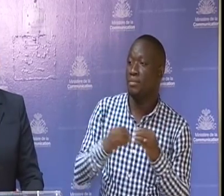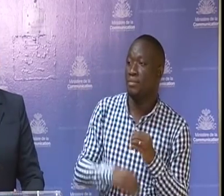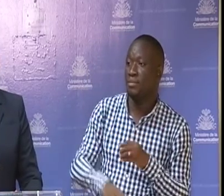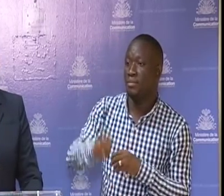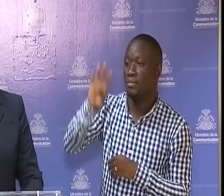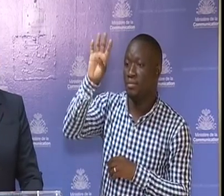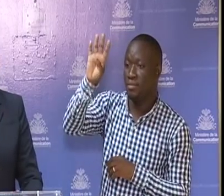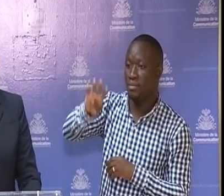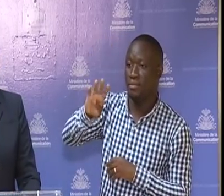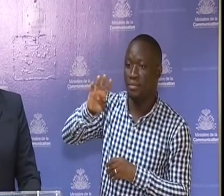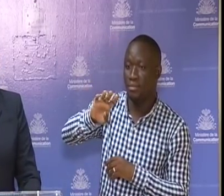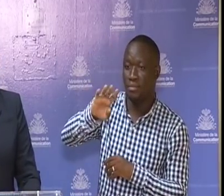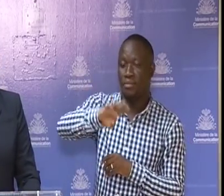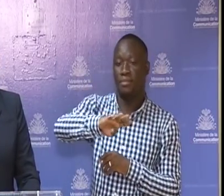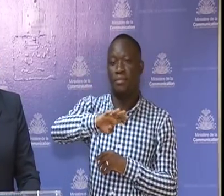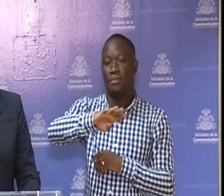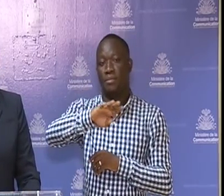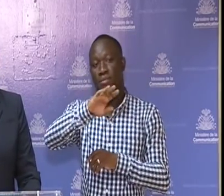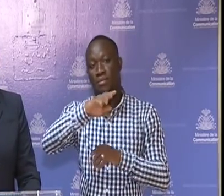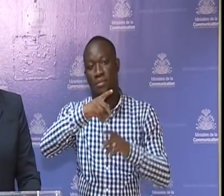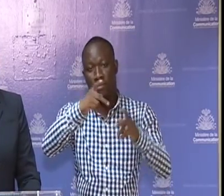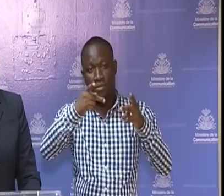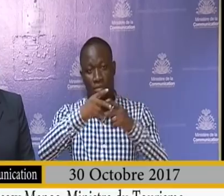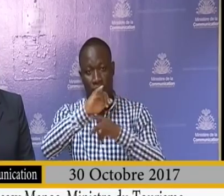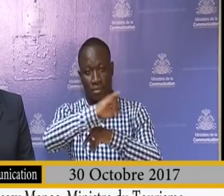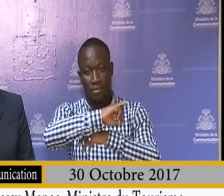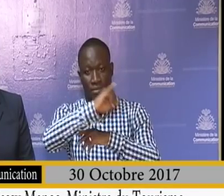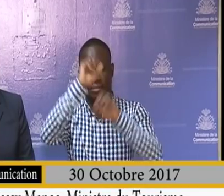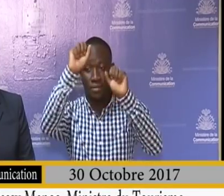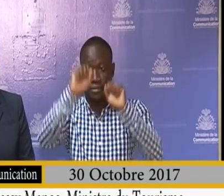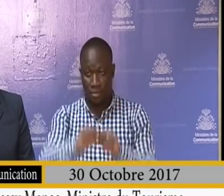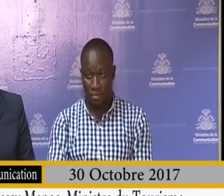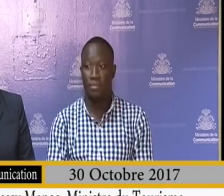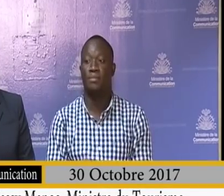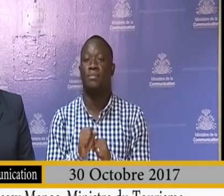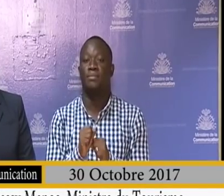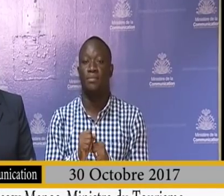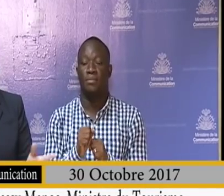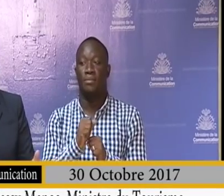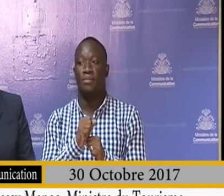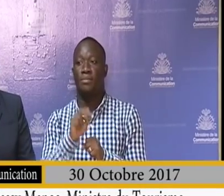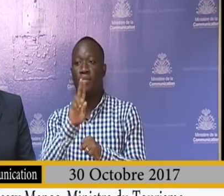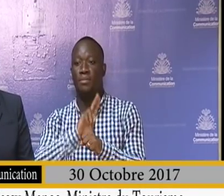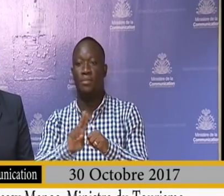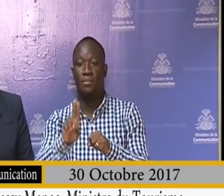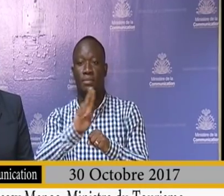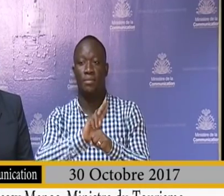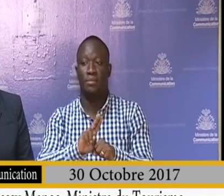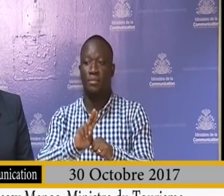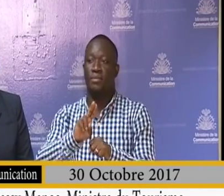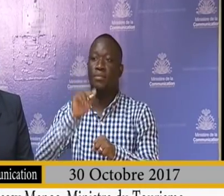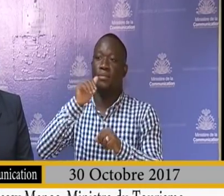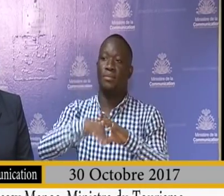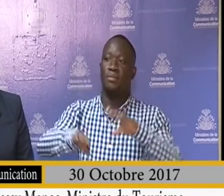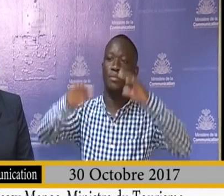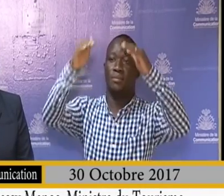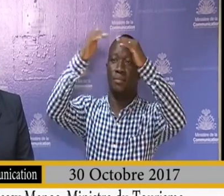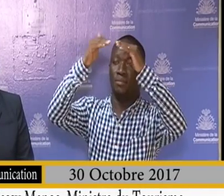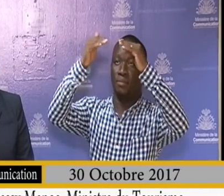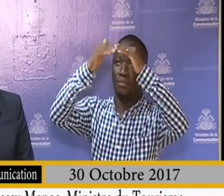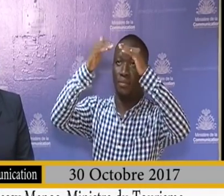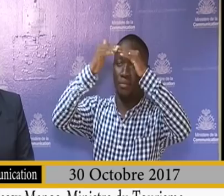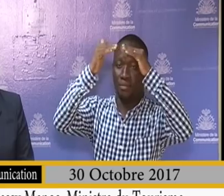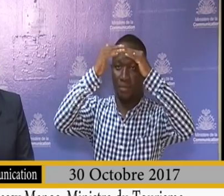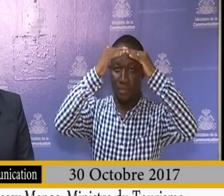îles adjacentes et pour lesquelles nous sommes capables d'exploiter et j'aime zoulant tout au niveau des villes